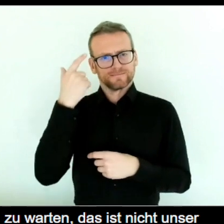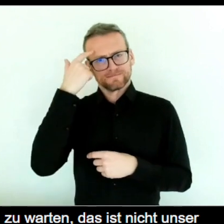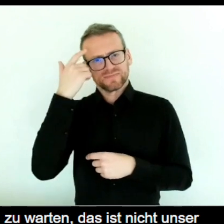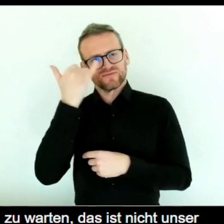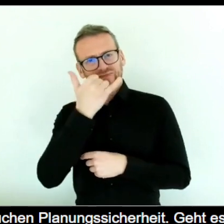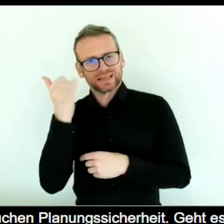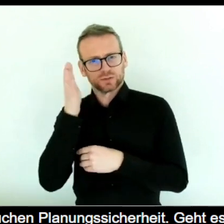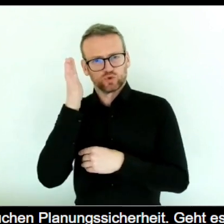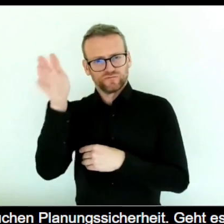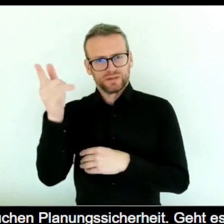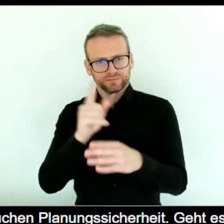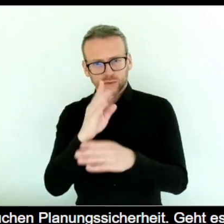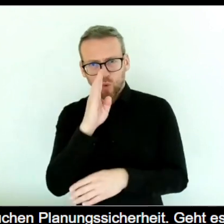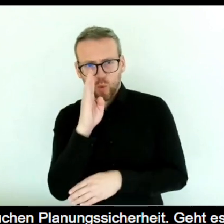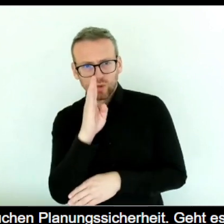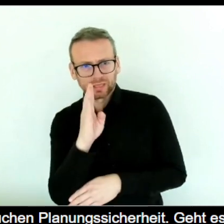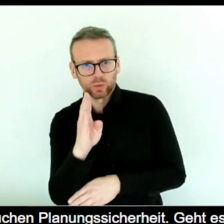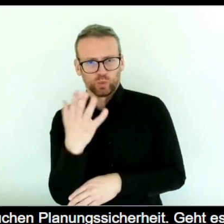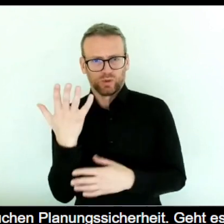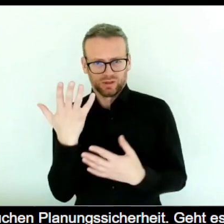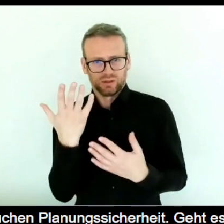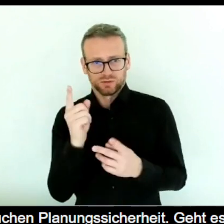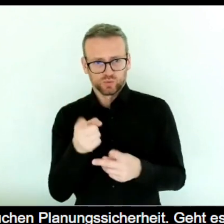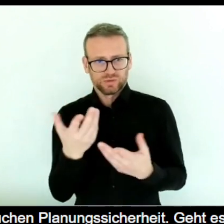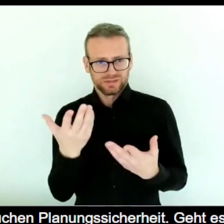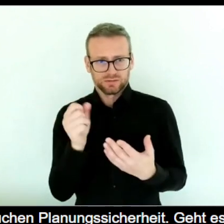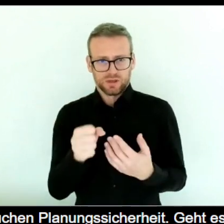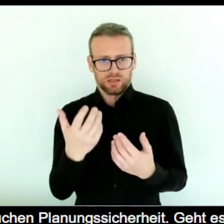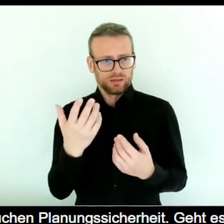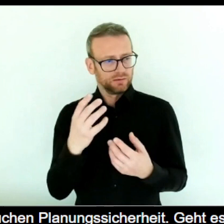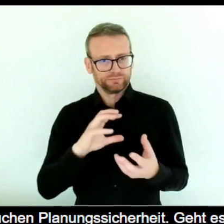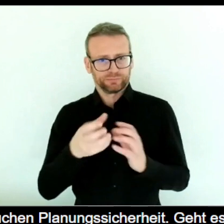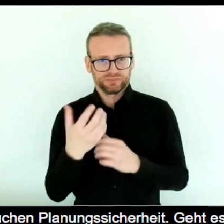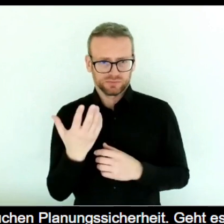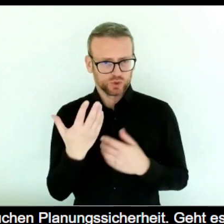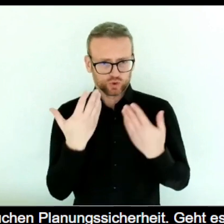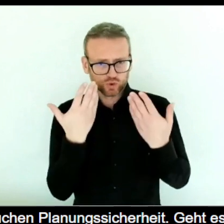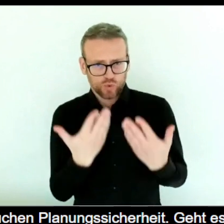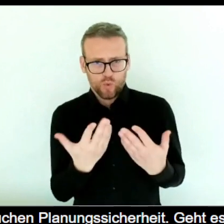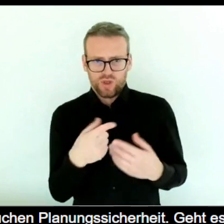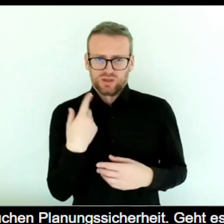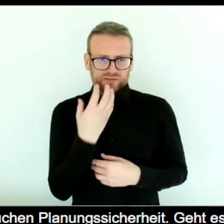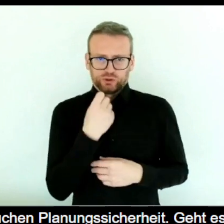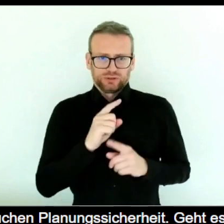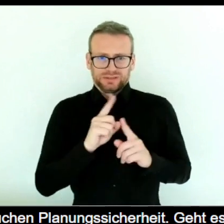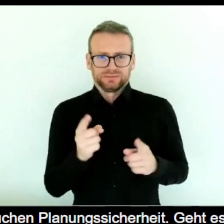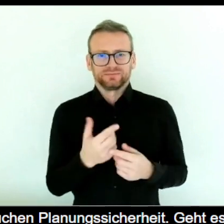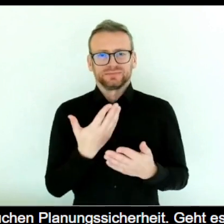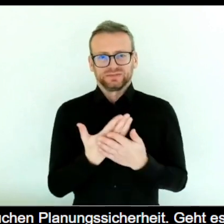die Vorbereitung der Umsetzung jetzt vorantreiben. Ein anderes Thema beispielsweise ist die